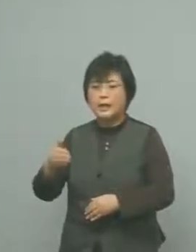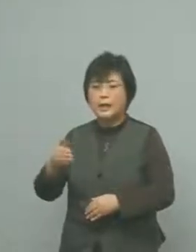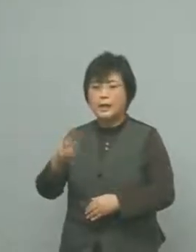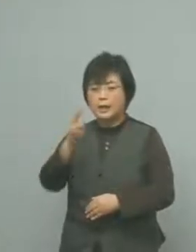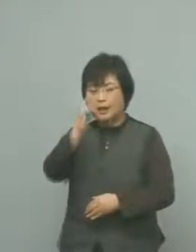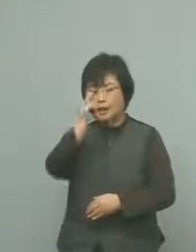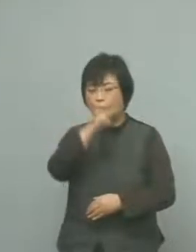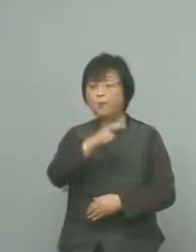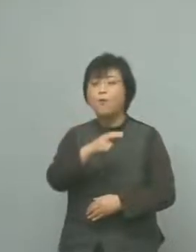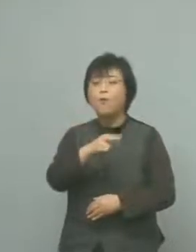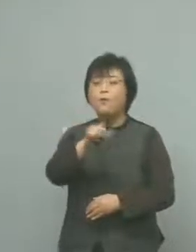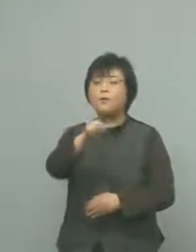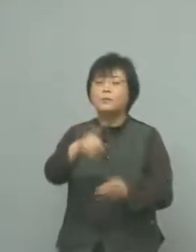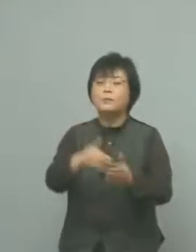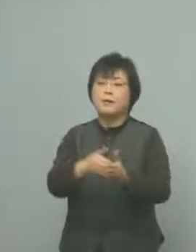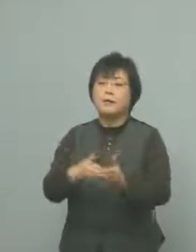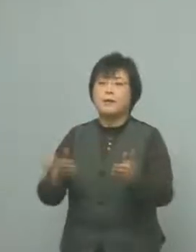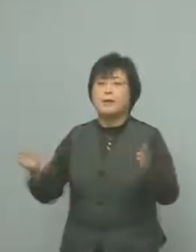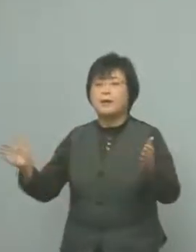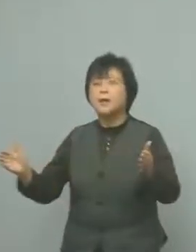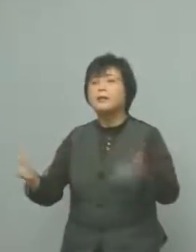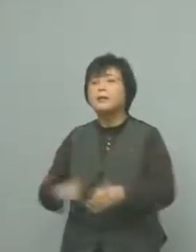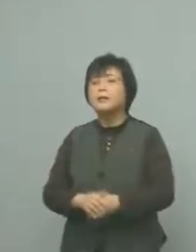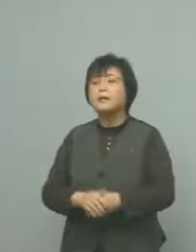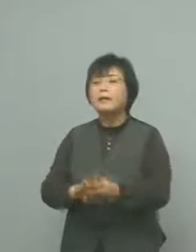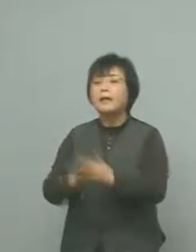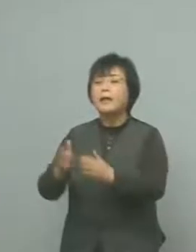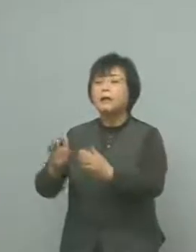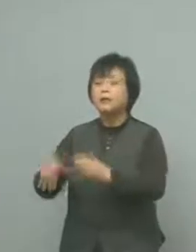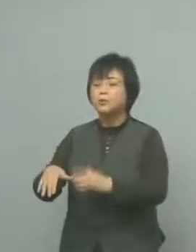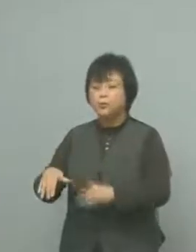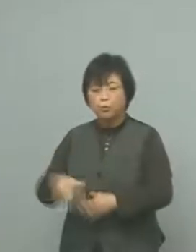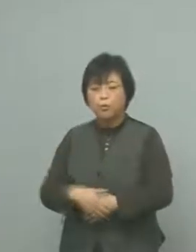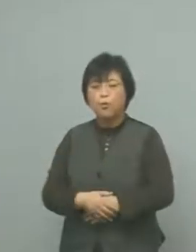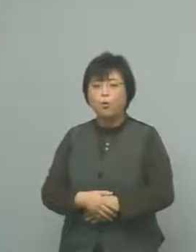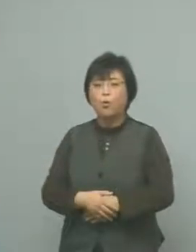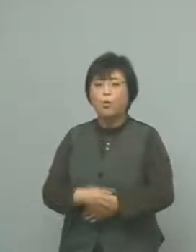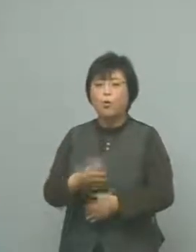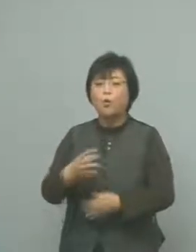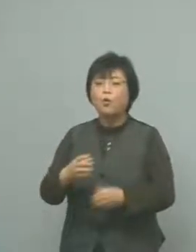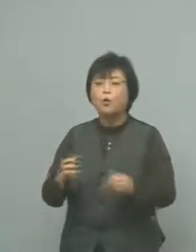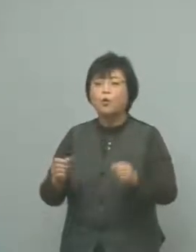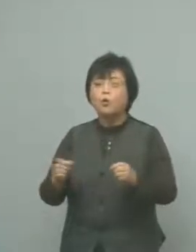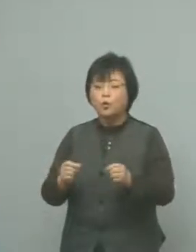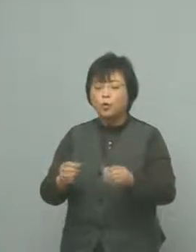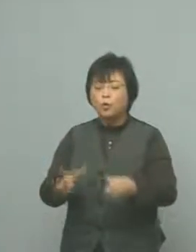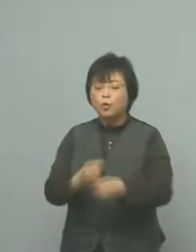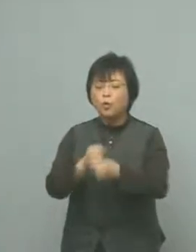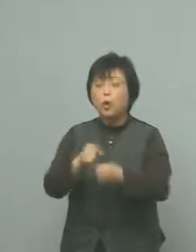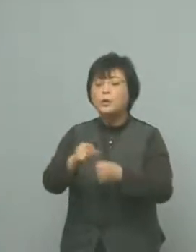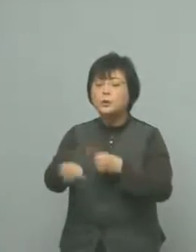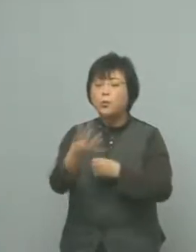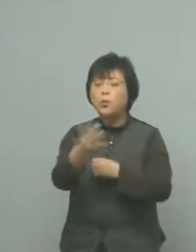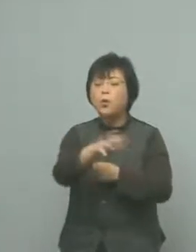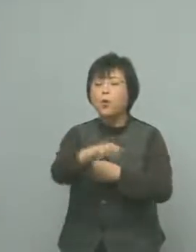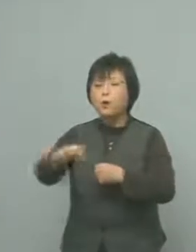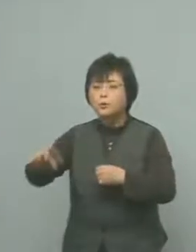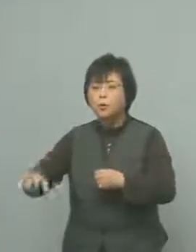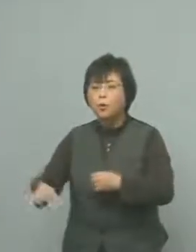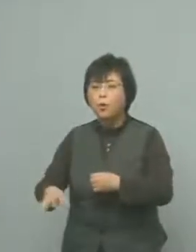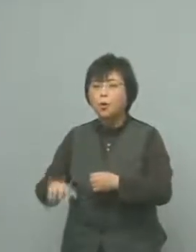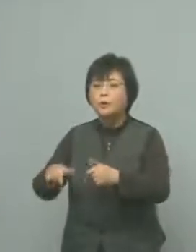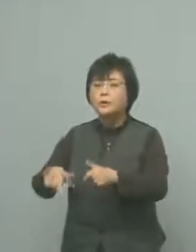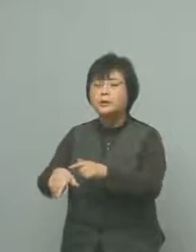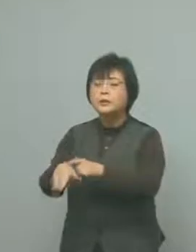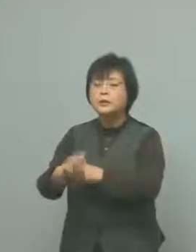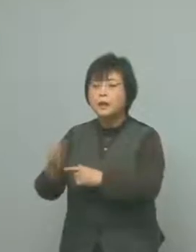午前10時から午後5時まで、県庁舎と4つの総合市長並びに西